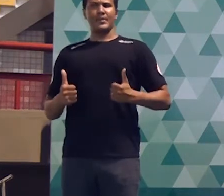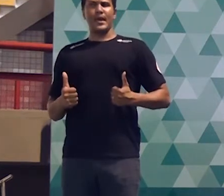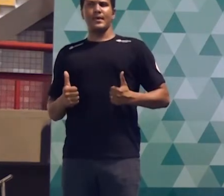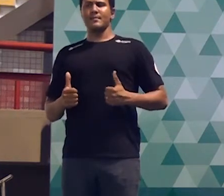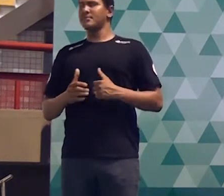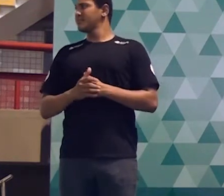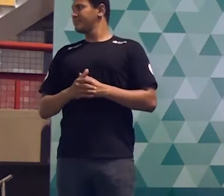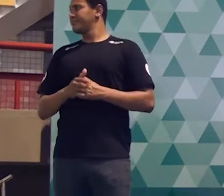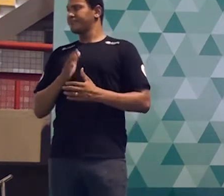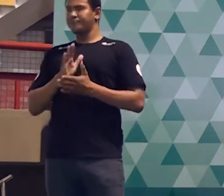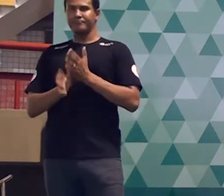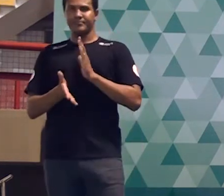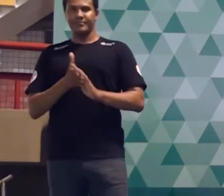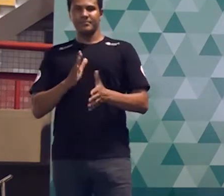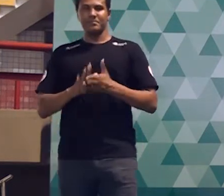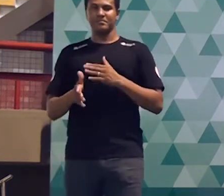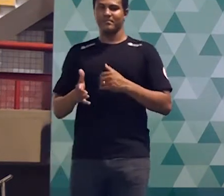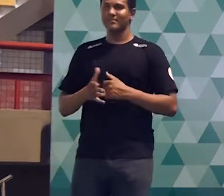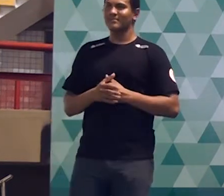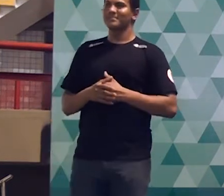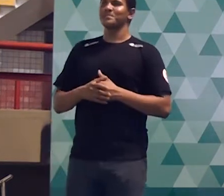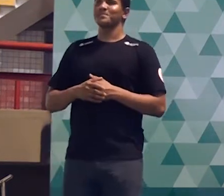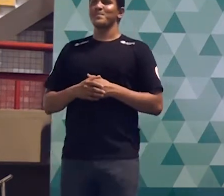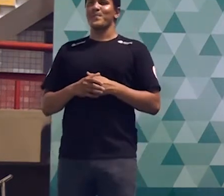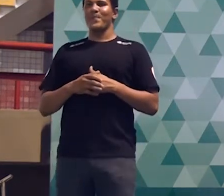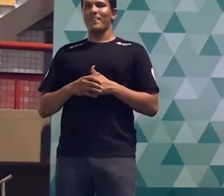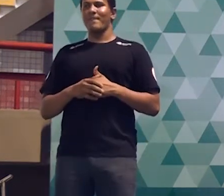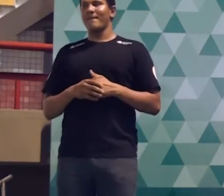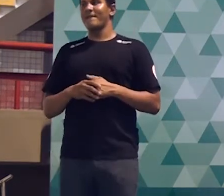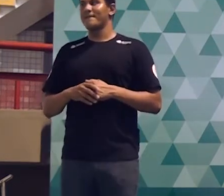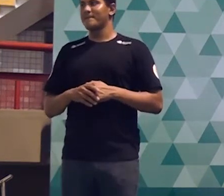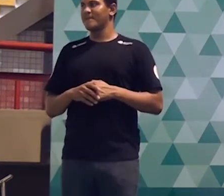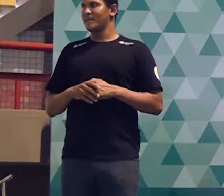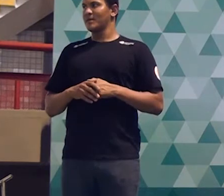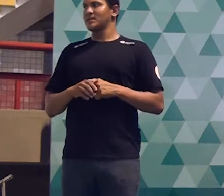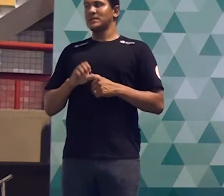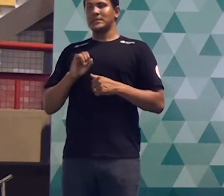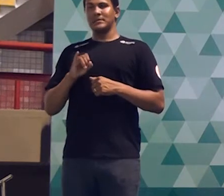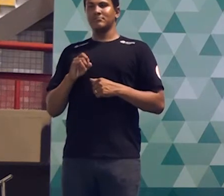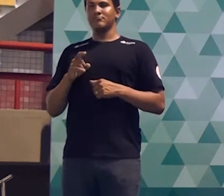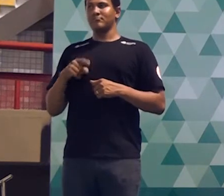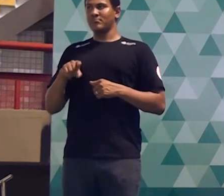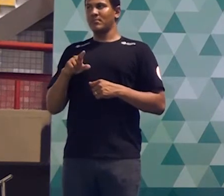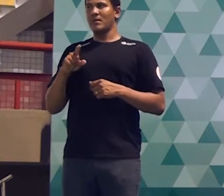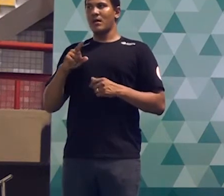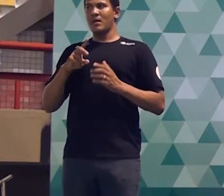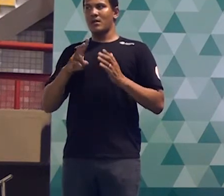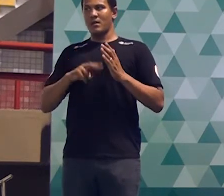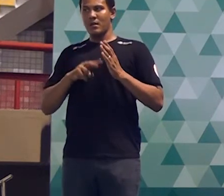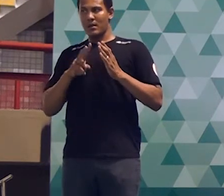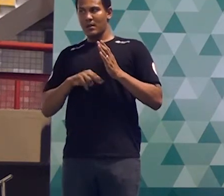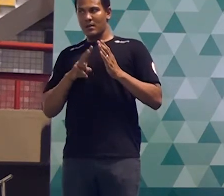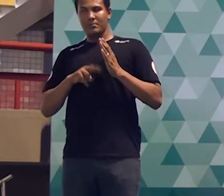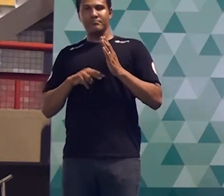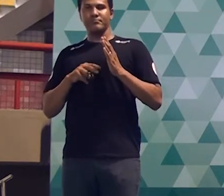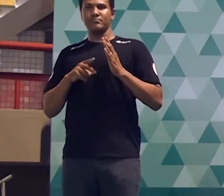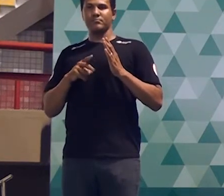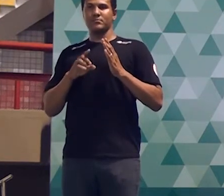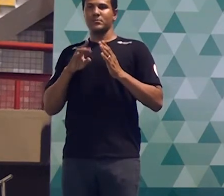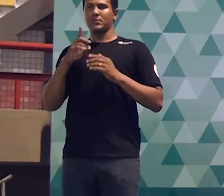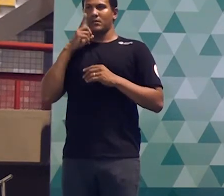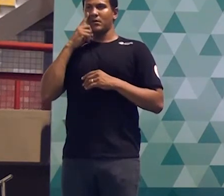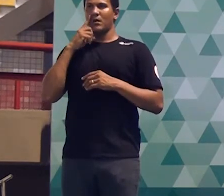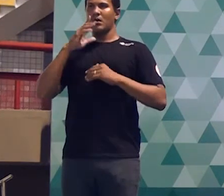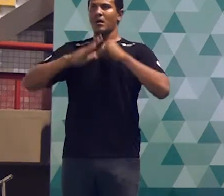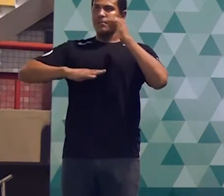estão aqui, vocês terão condições de acertar as questões referentes às habilidades